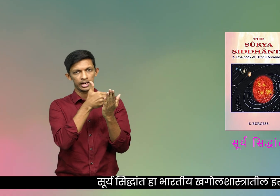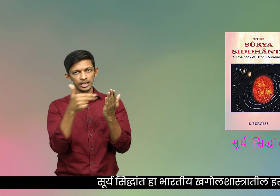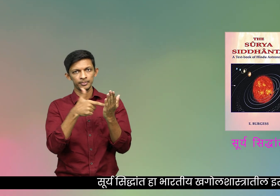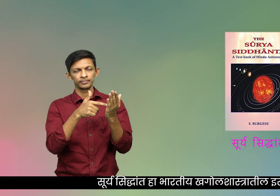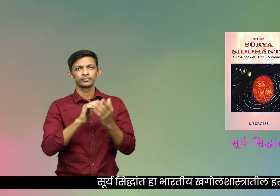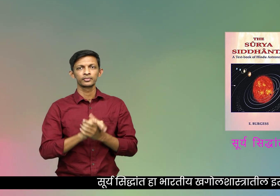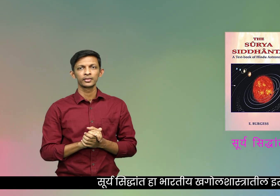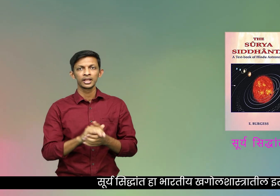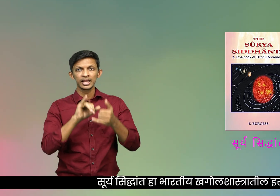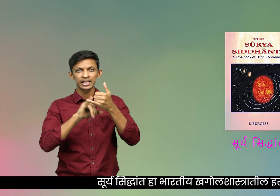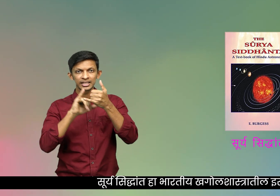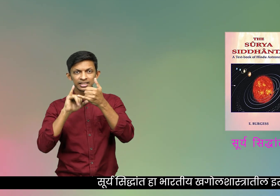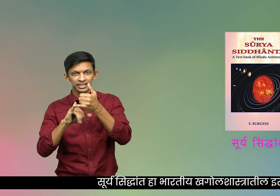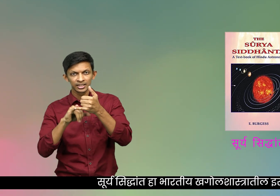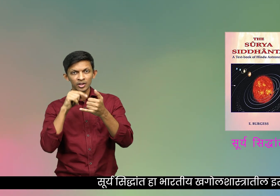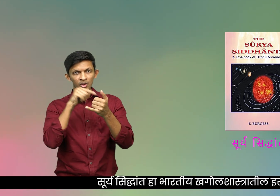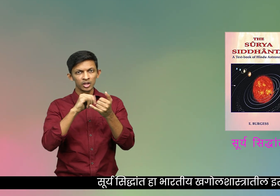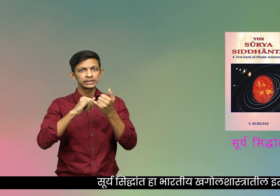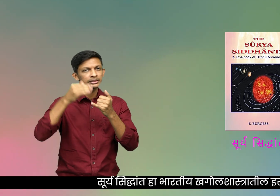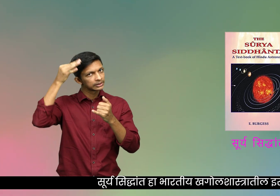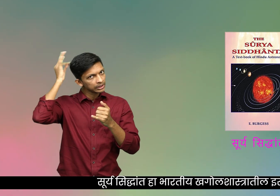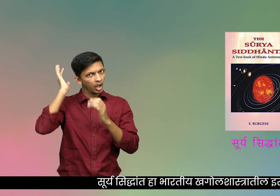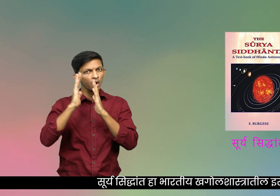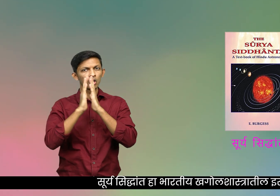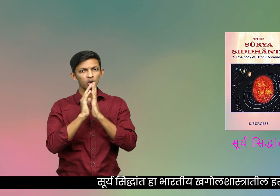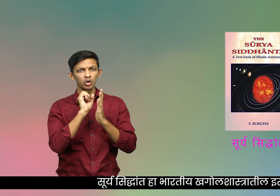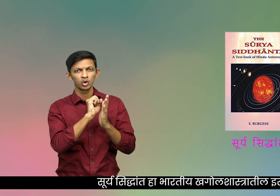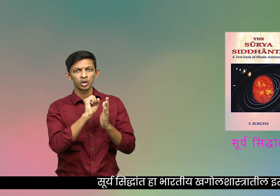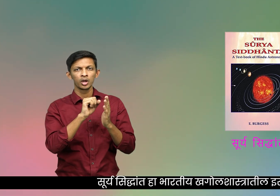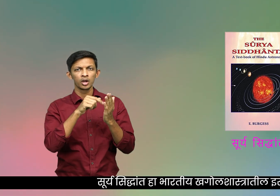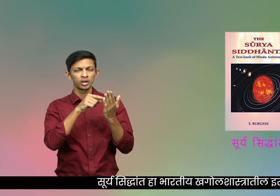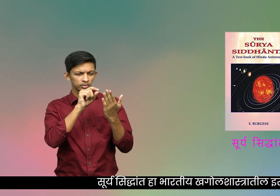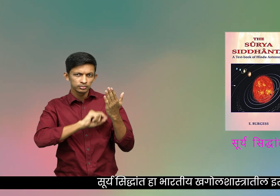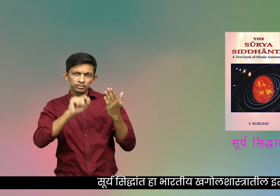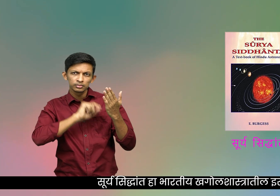सूर्य सिद्धांत हा भारतीय खगोलशास्त्रातील इसवी